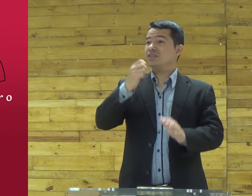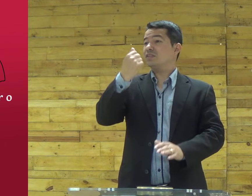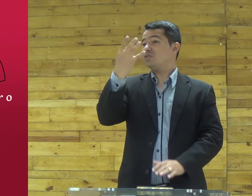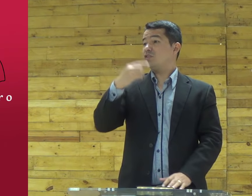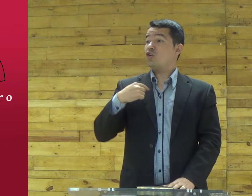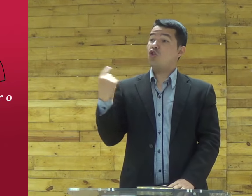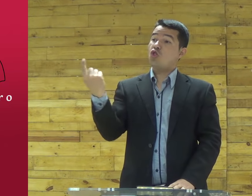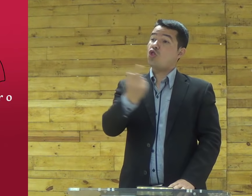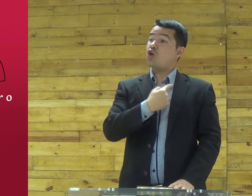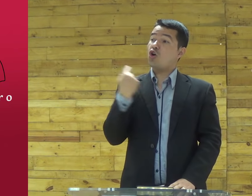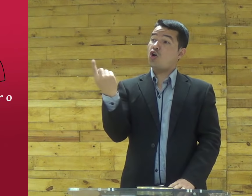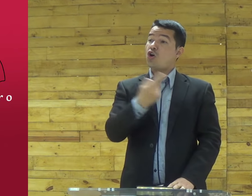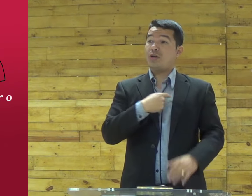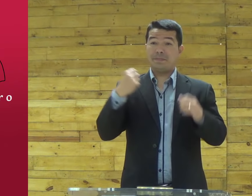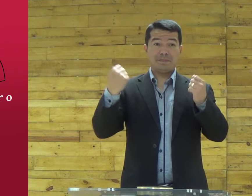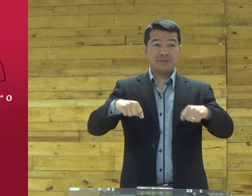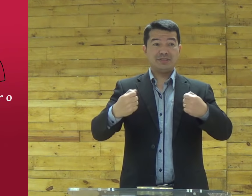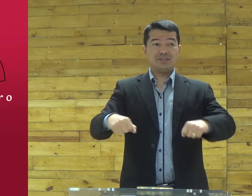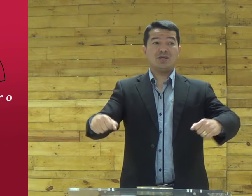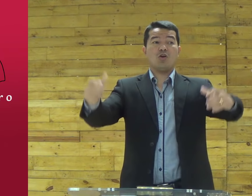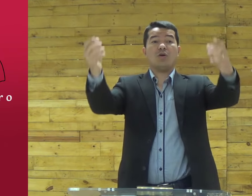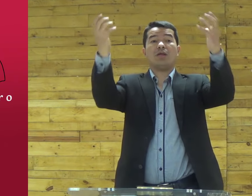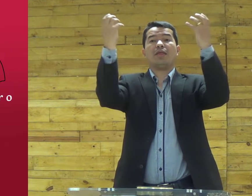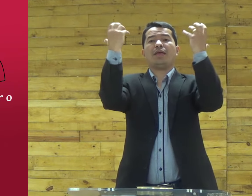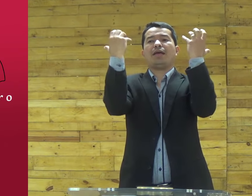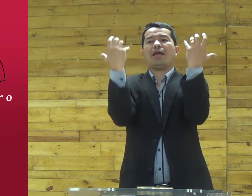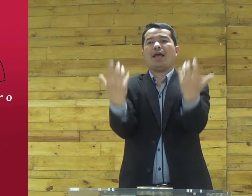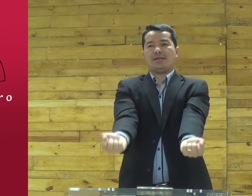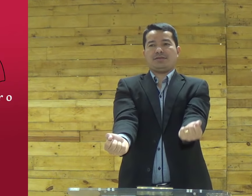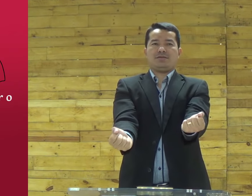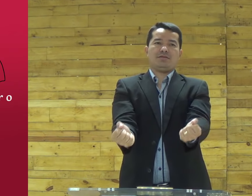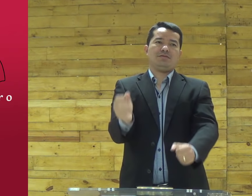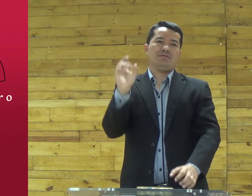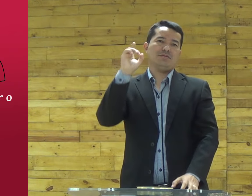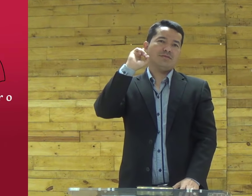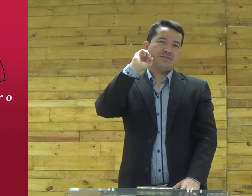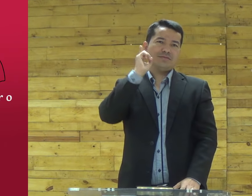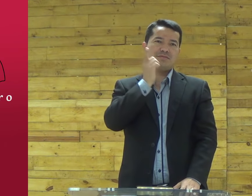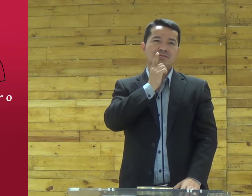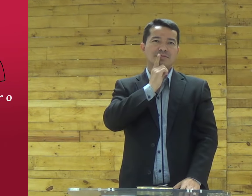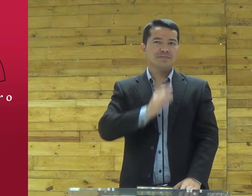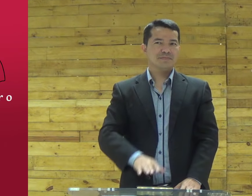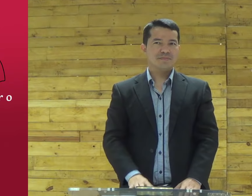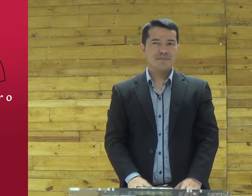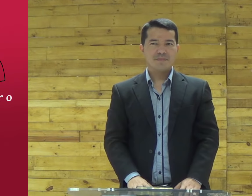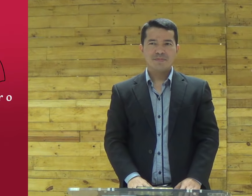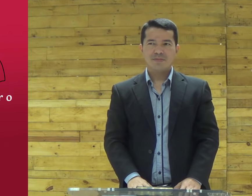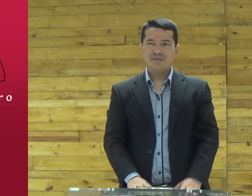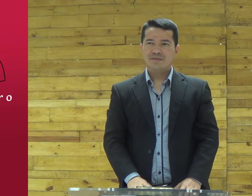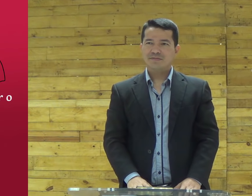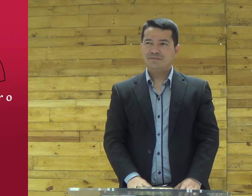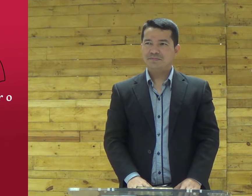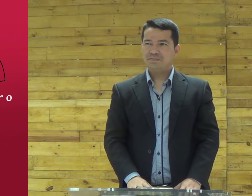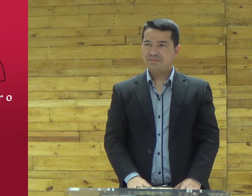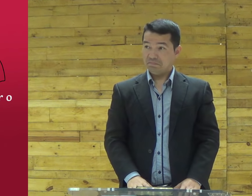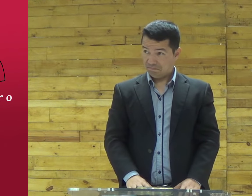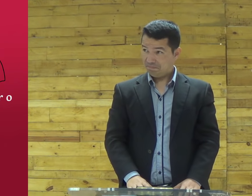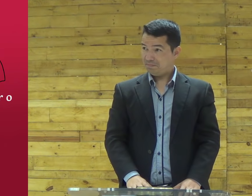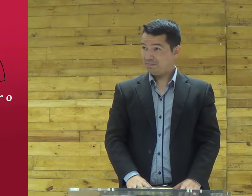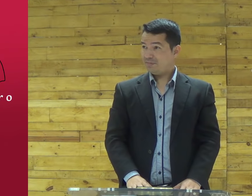sério. Tem mais uma coisa que nós devemos aprender, que nós devemos aceitar o surdo,